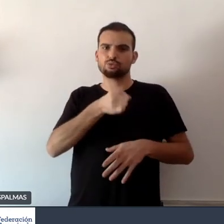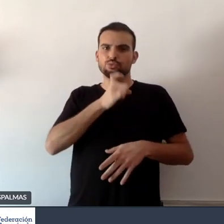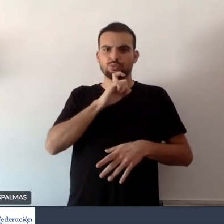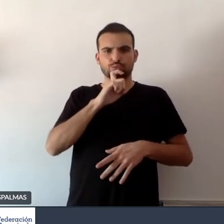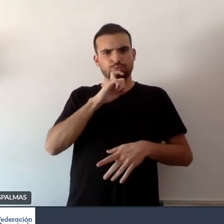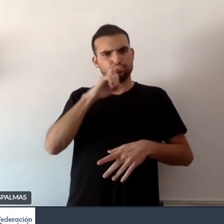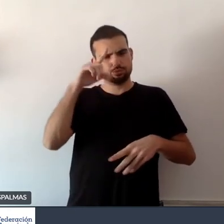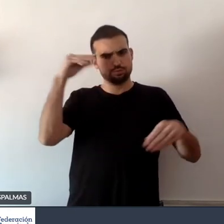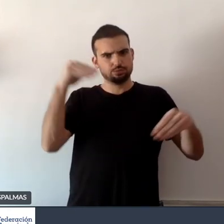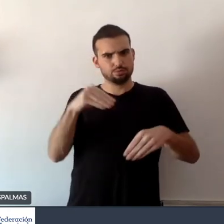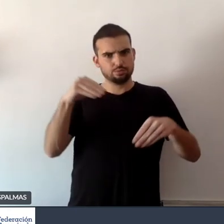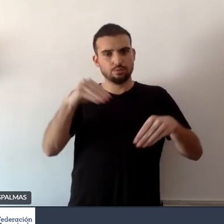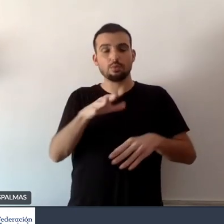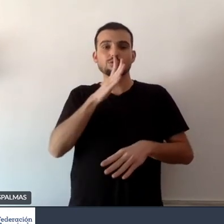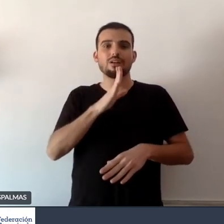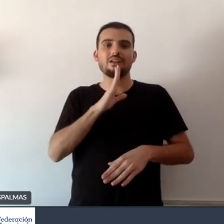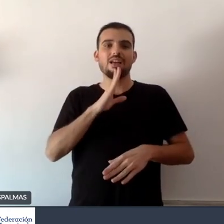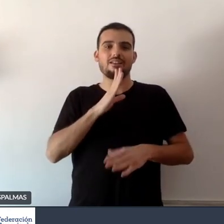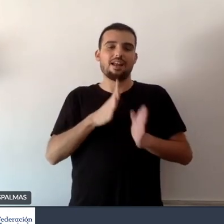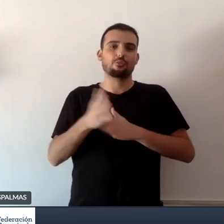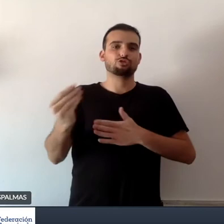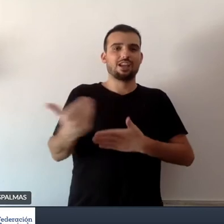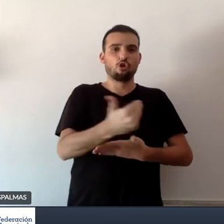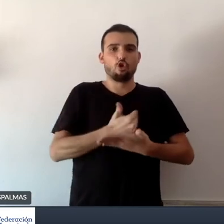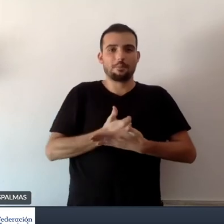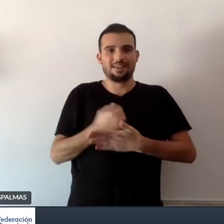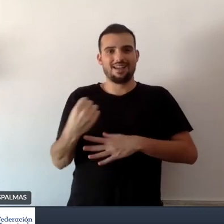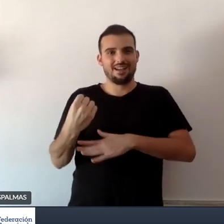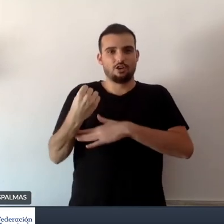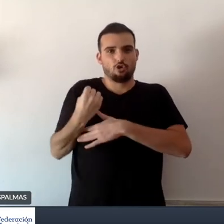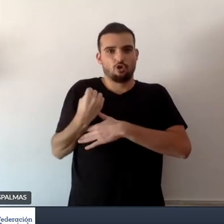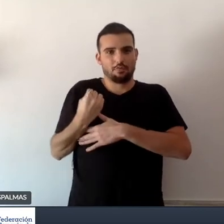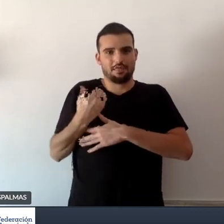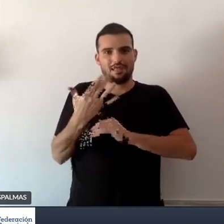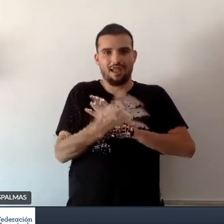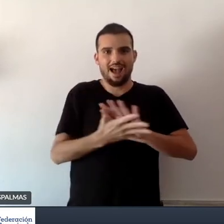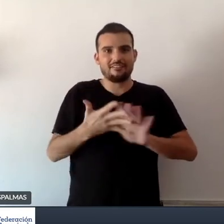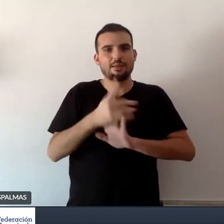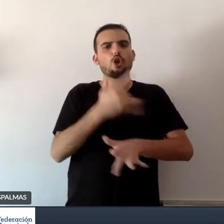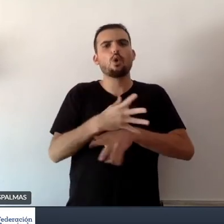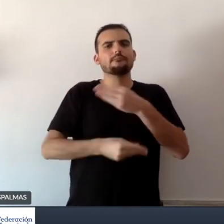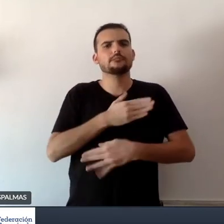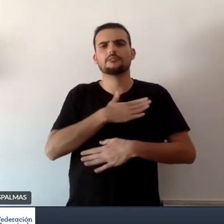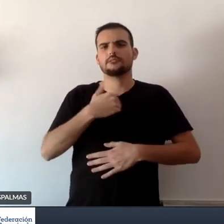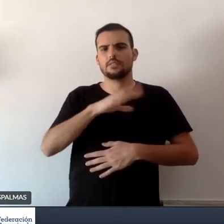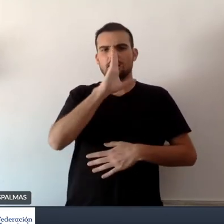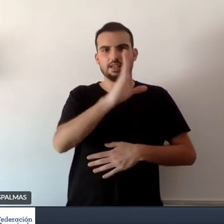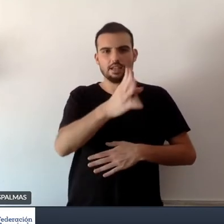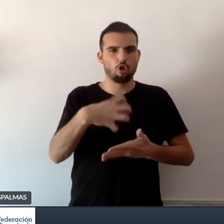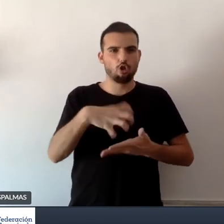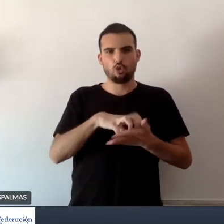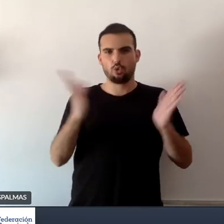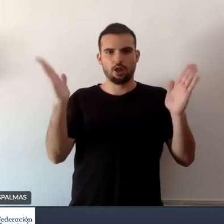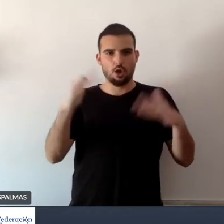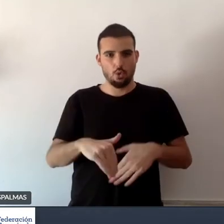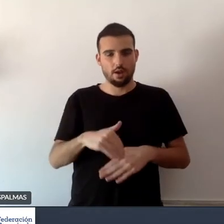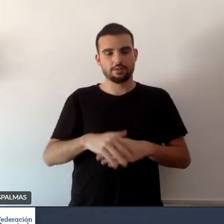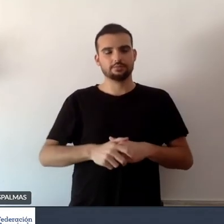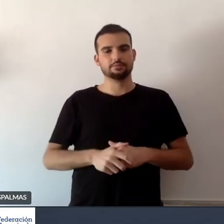la economía del dribbling, quién puede poner el balón en el suelo, es lo que queremos, no es lo que queremos, etc. Tirar el balón y jugar por el otro lado.